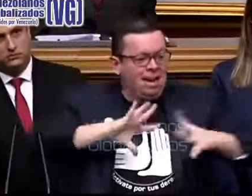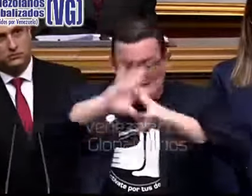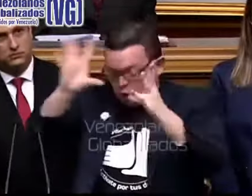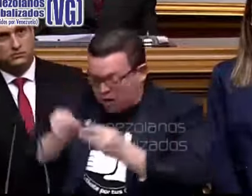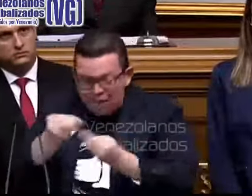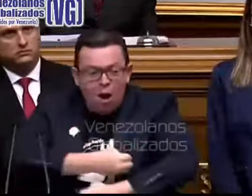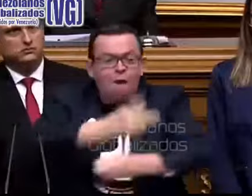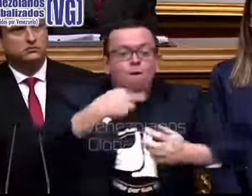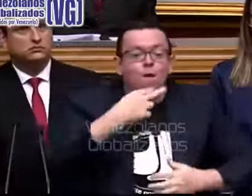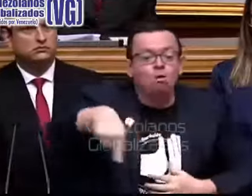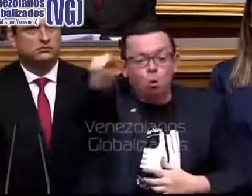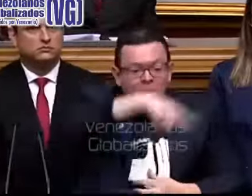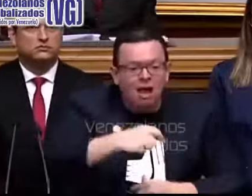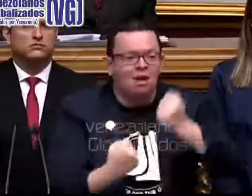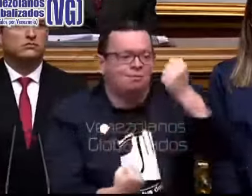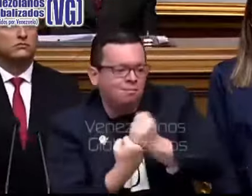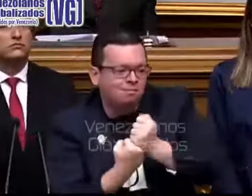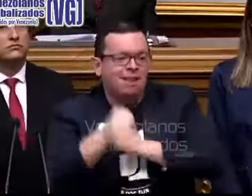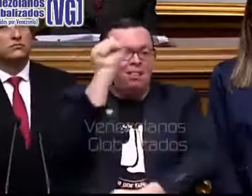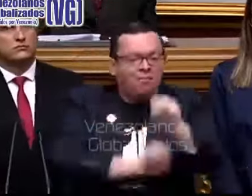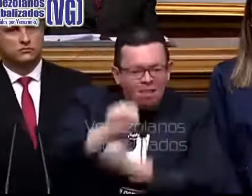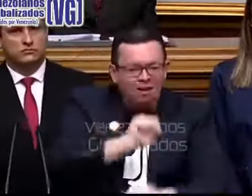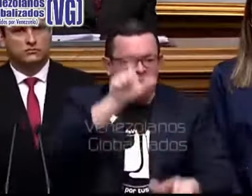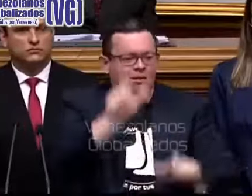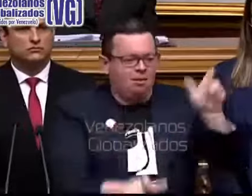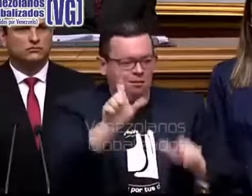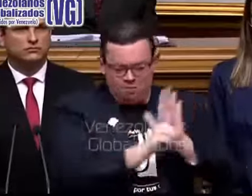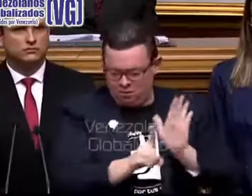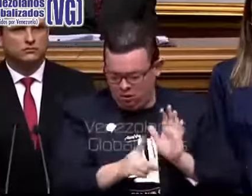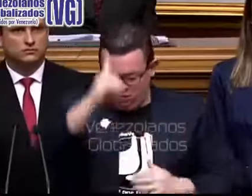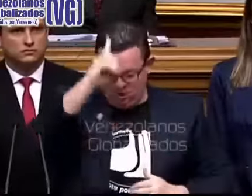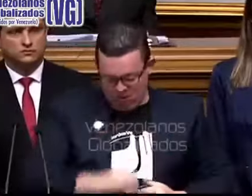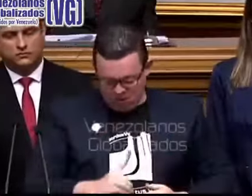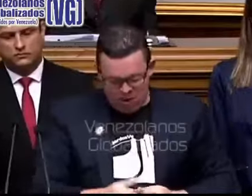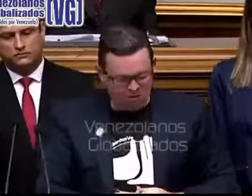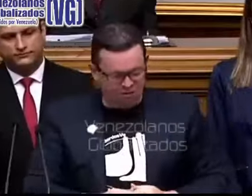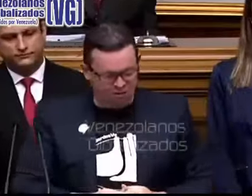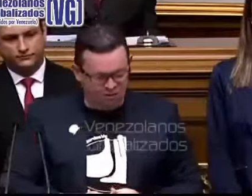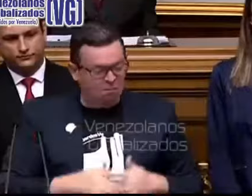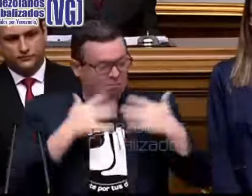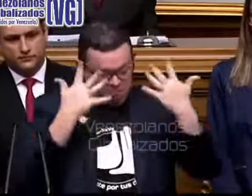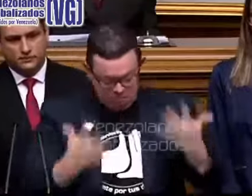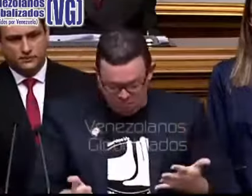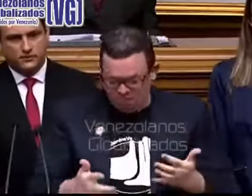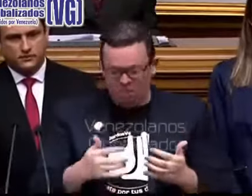conocimiento público todas estas cifras para que ustedes, quienes fueron electos para representarnos acá en este espacio,